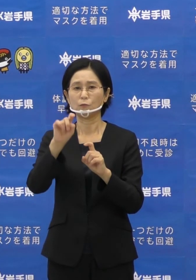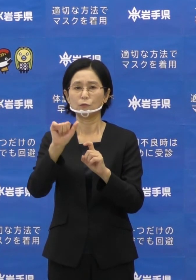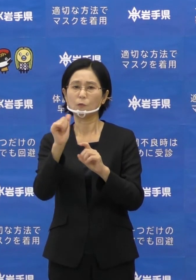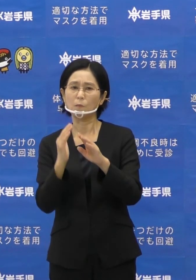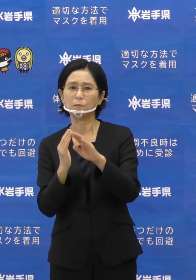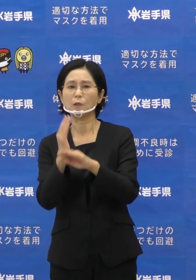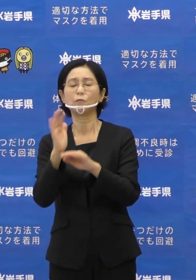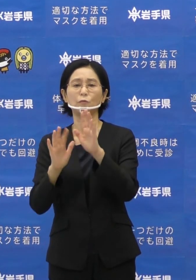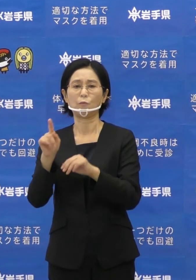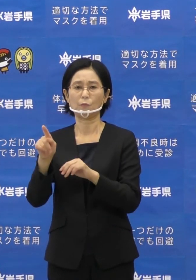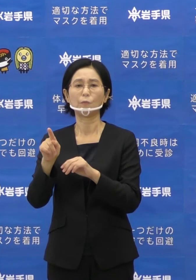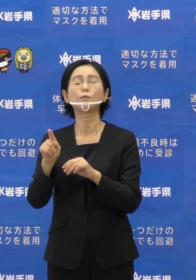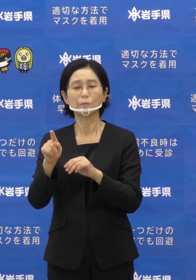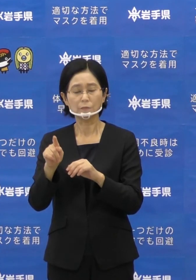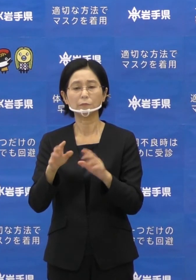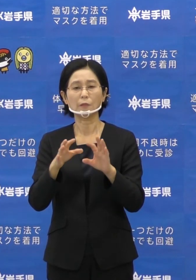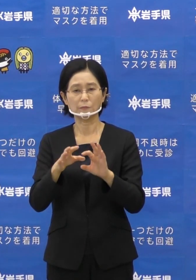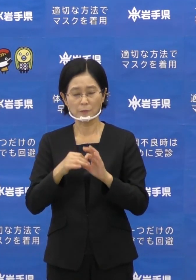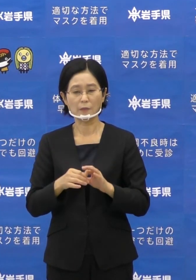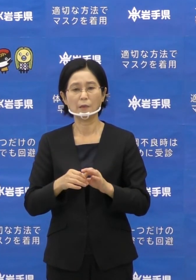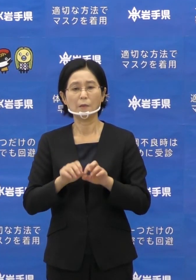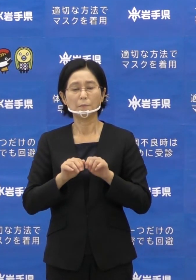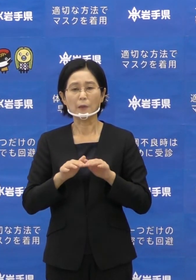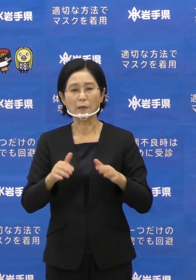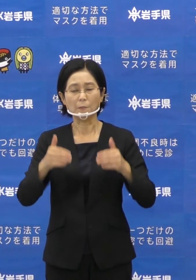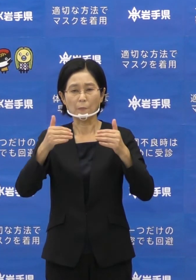と思います。